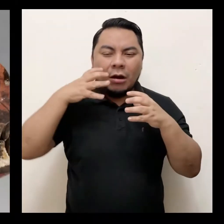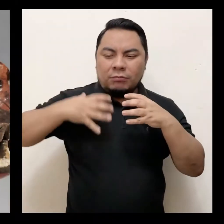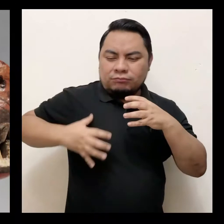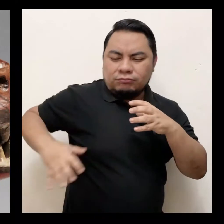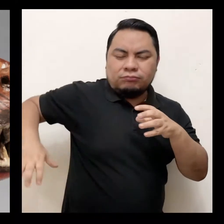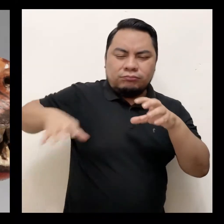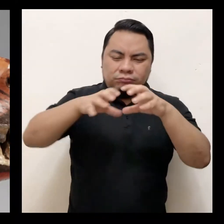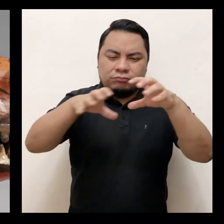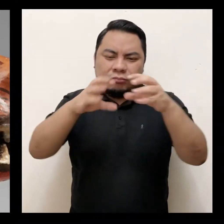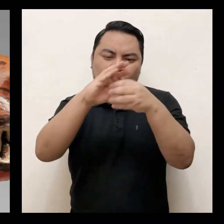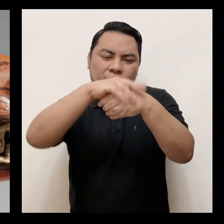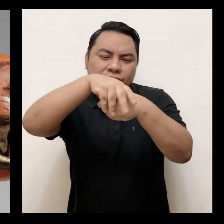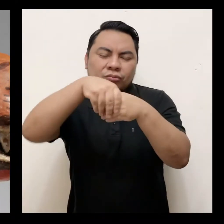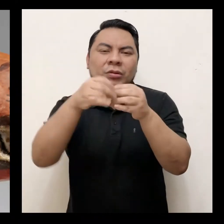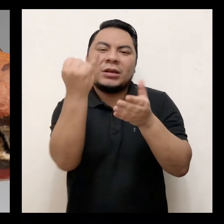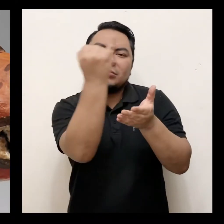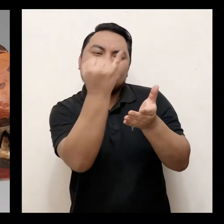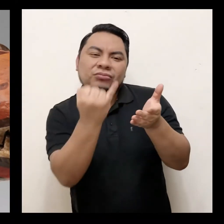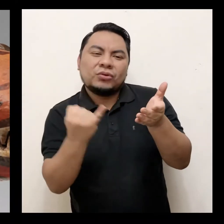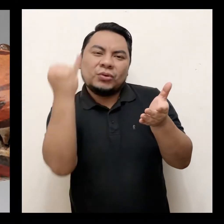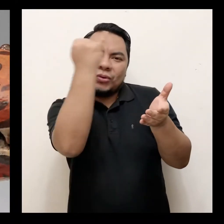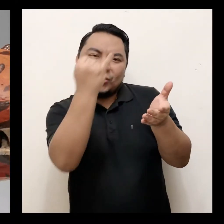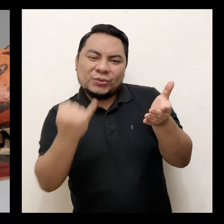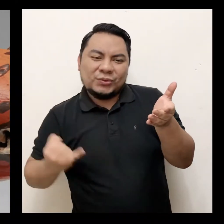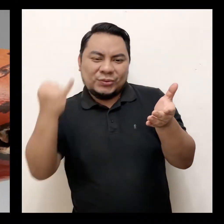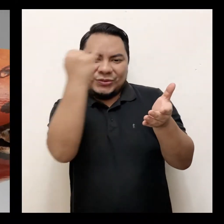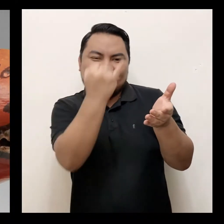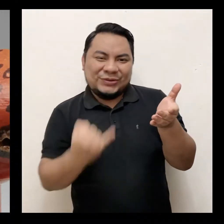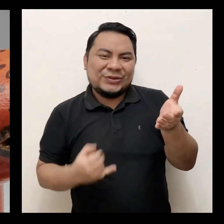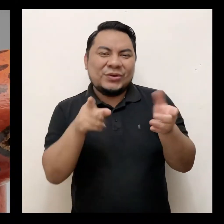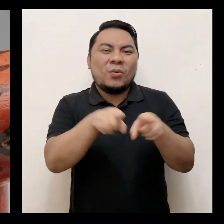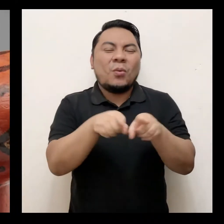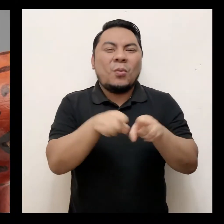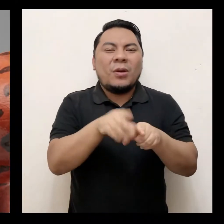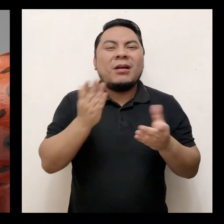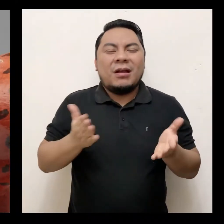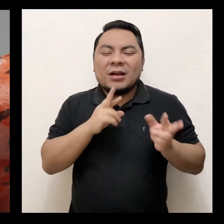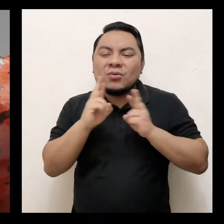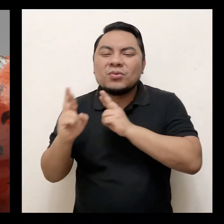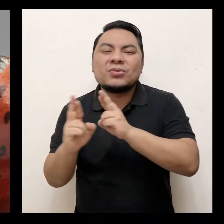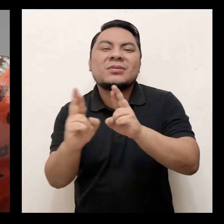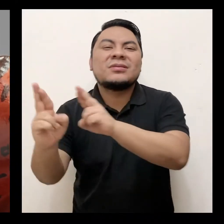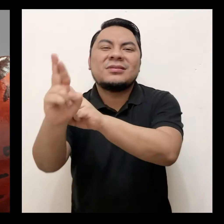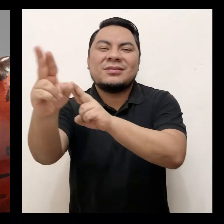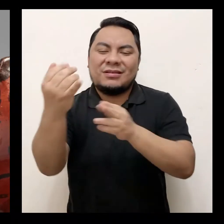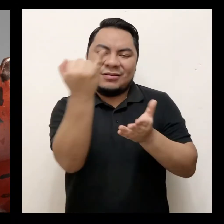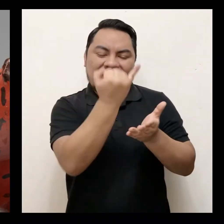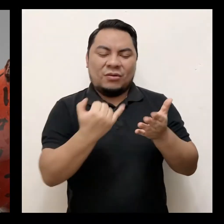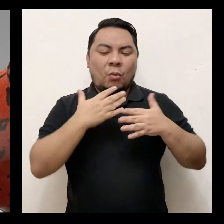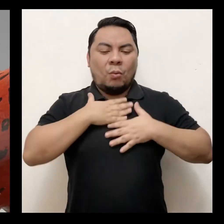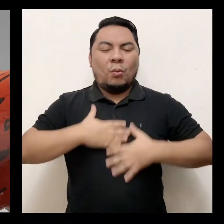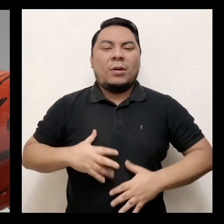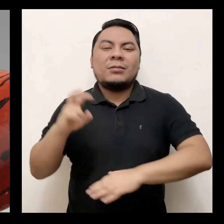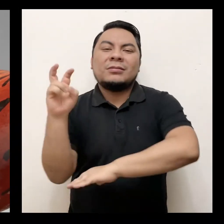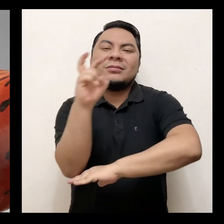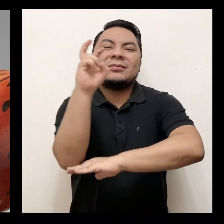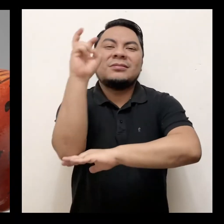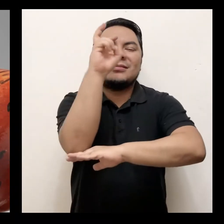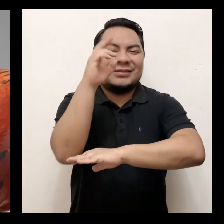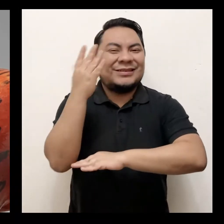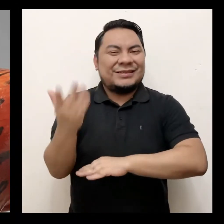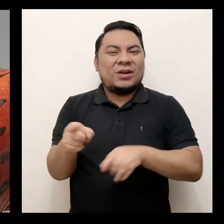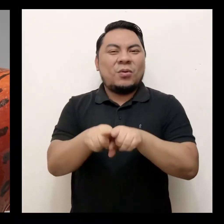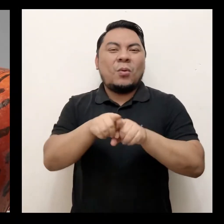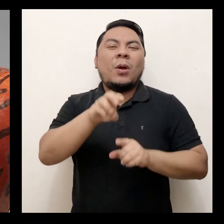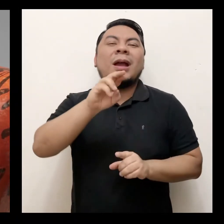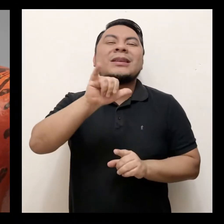cuerpo alargado está cubierto por diseños kené, los cuales se asemejan a los caminos formados por los ríos, y al cuerpo de la serpiente